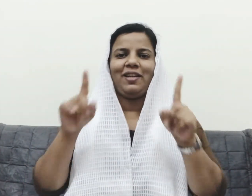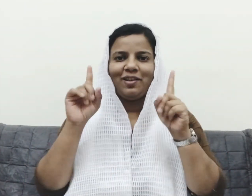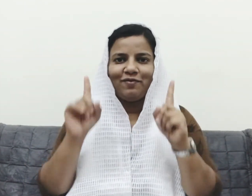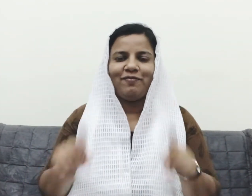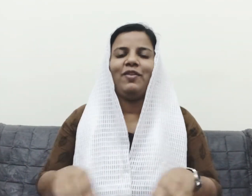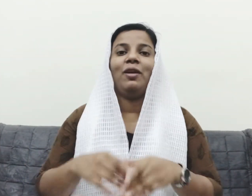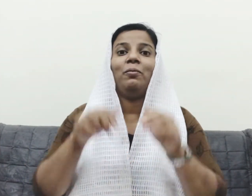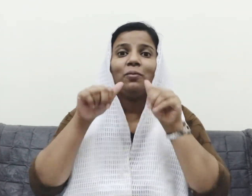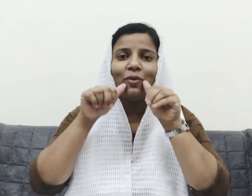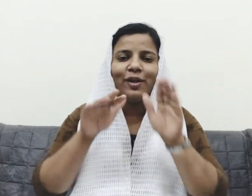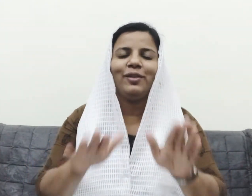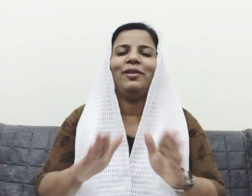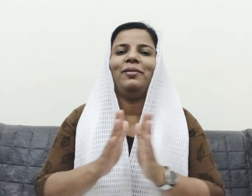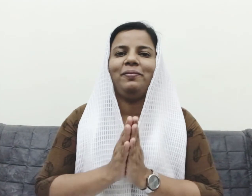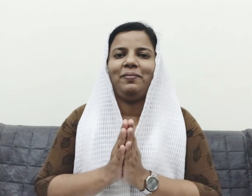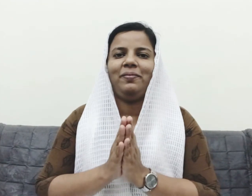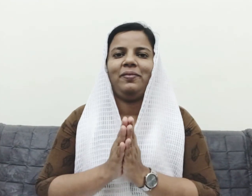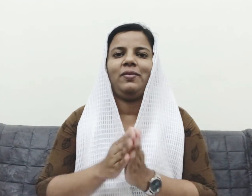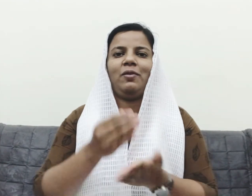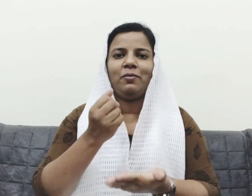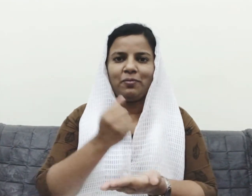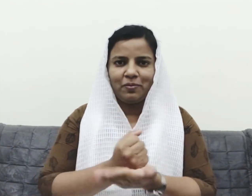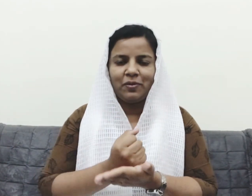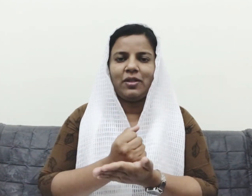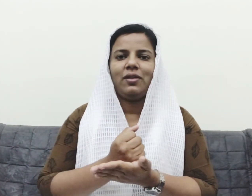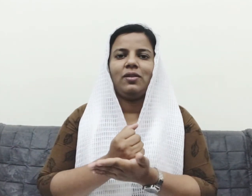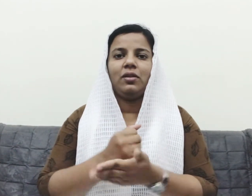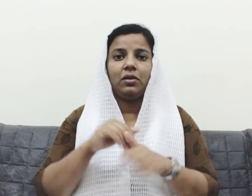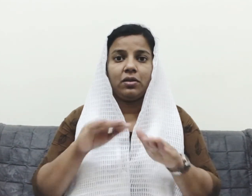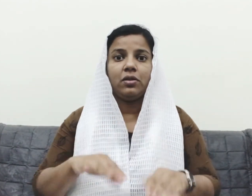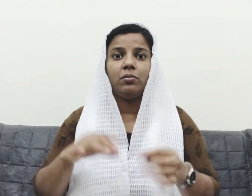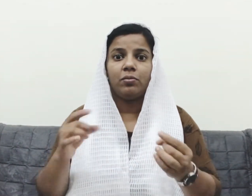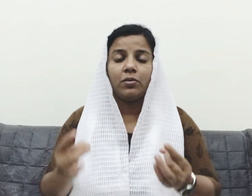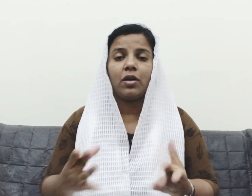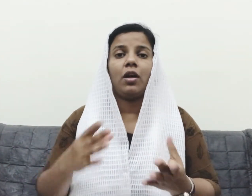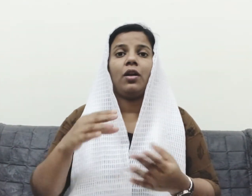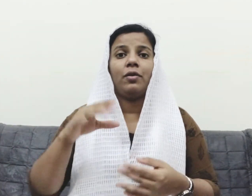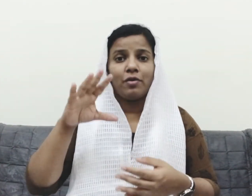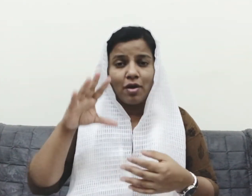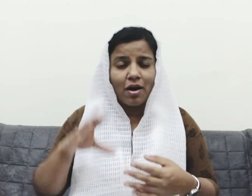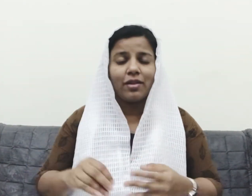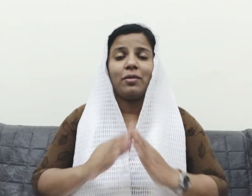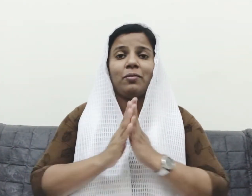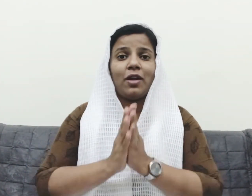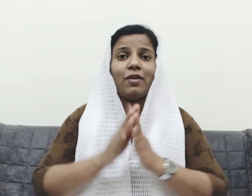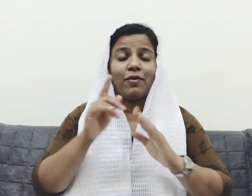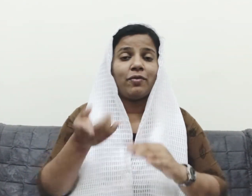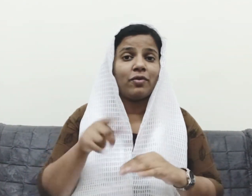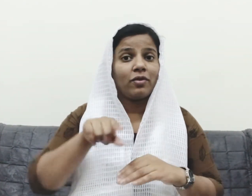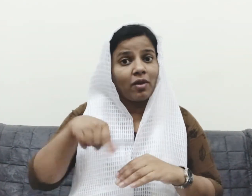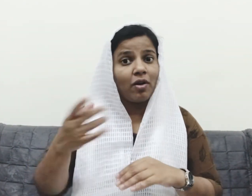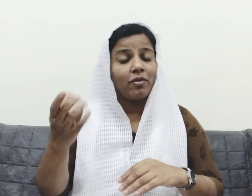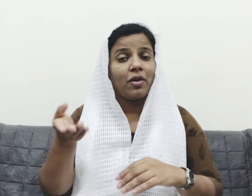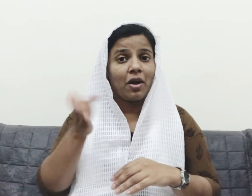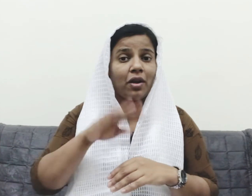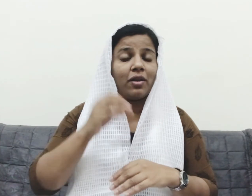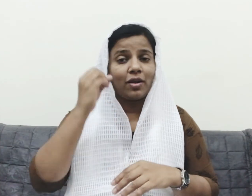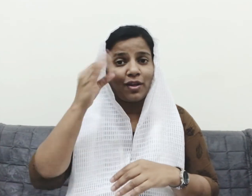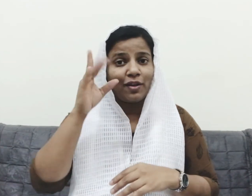ജീവിതത്തിൽ അനുഗ്രഹമാകും. സോ നിശ്ചയമായിട്ടും ഇന്ന് പകൽക്കാലവും രാത്രിയിലും പ്രാർത്ഥിക്കണം. നാളെ നേരത്തെ എഴുന്നേൽക്കണം. കർത്തൃസന്നിധിയിൽ ഇരുന്ന്